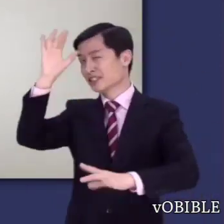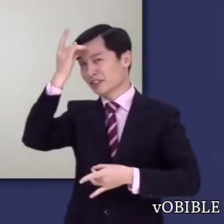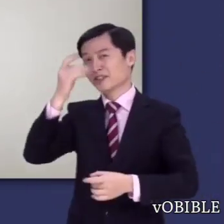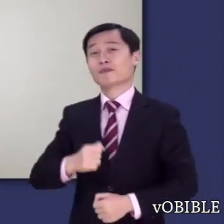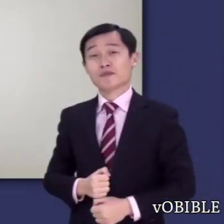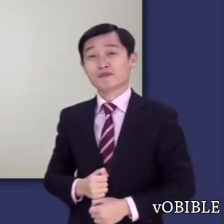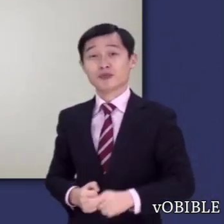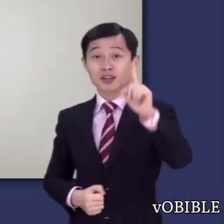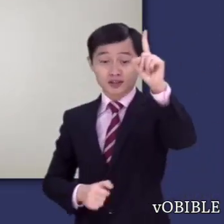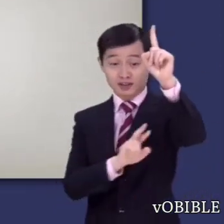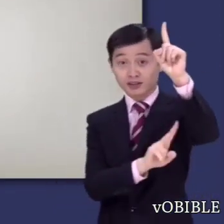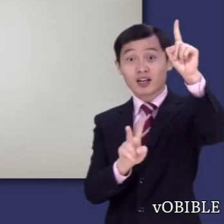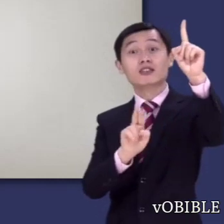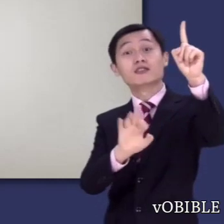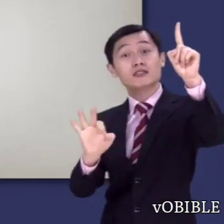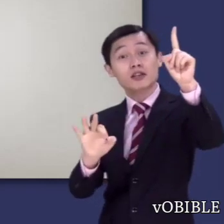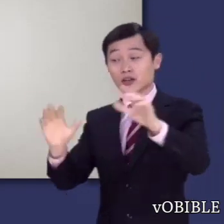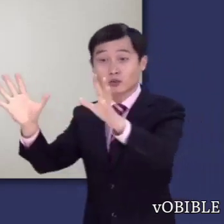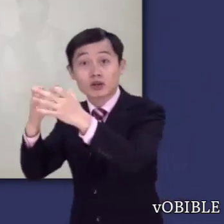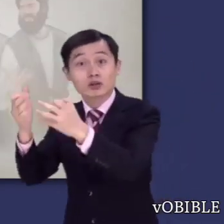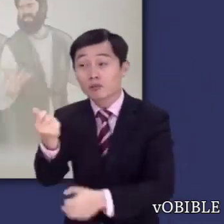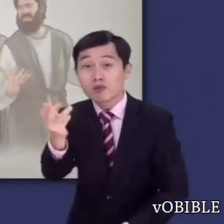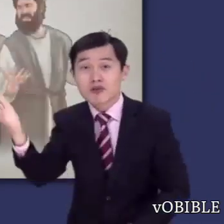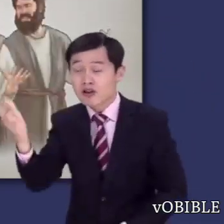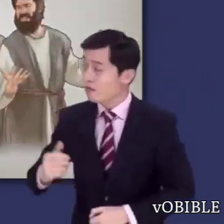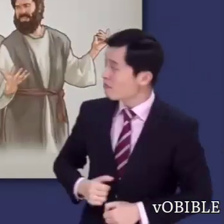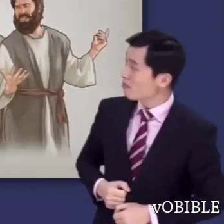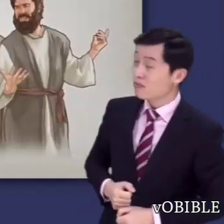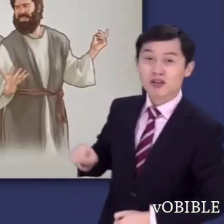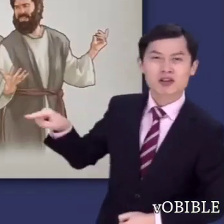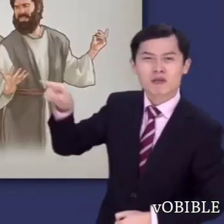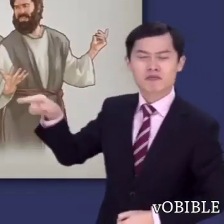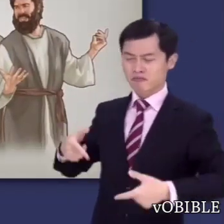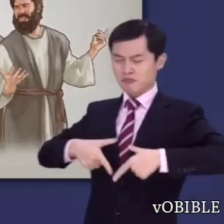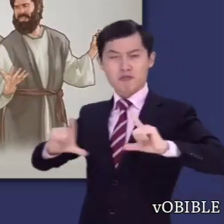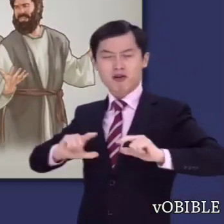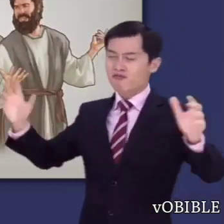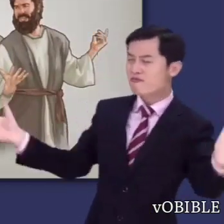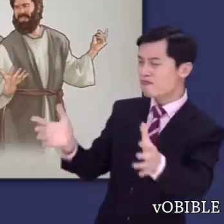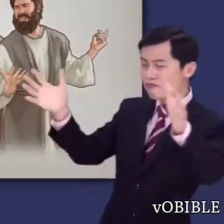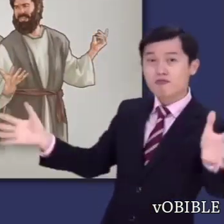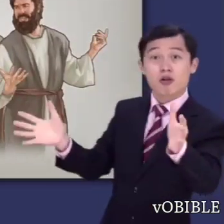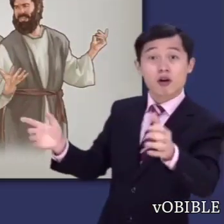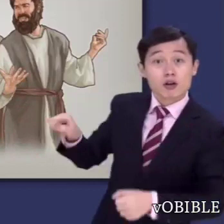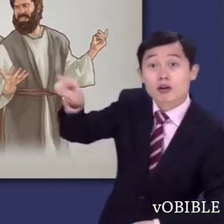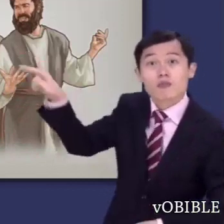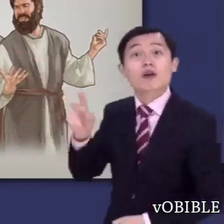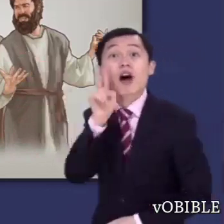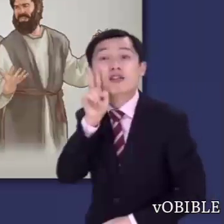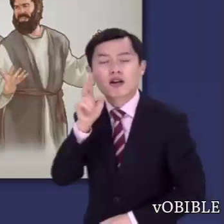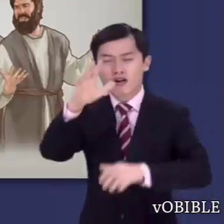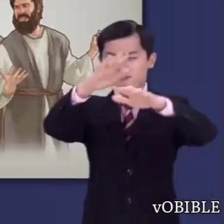第十二和十三节，犹大用了一些生动的比喻，他把潜入基督徒会众的不法分子比